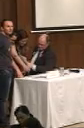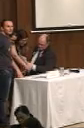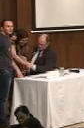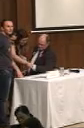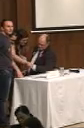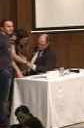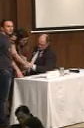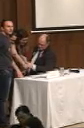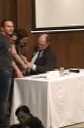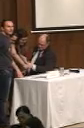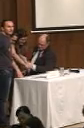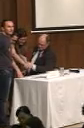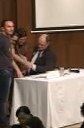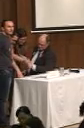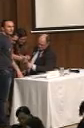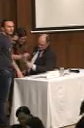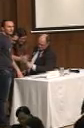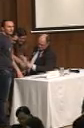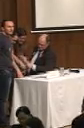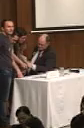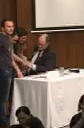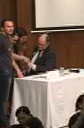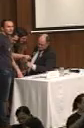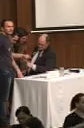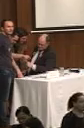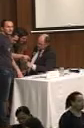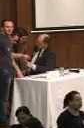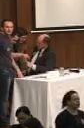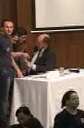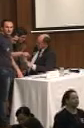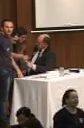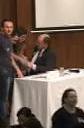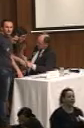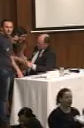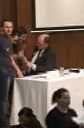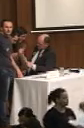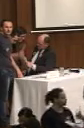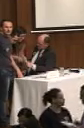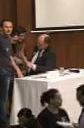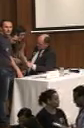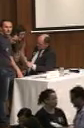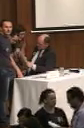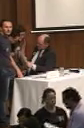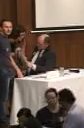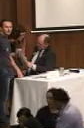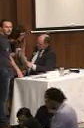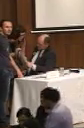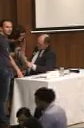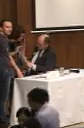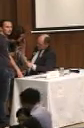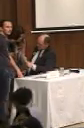Oi, som, 2, testando, teste. Som, teste, som.